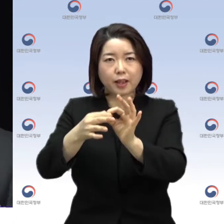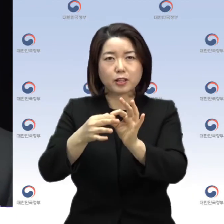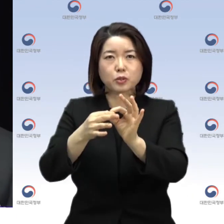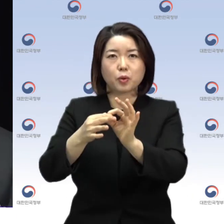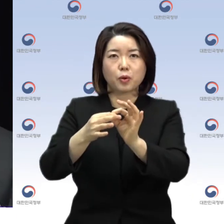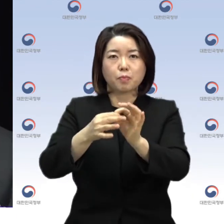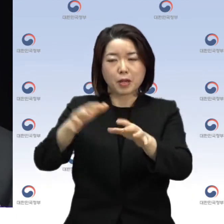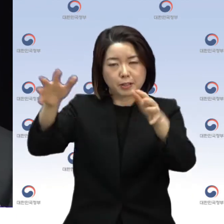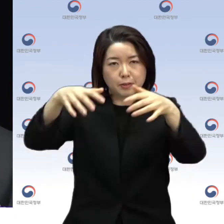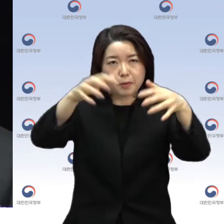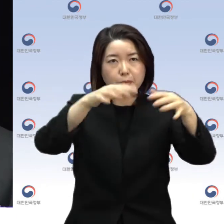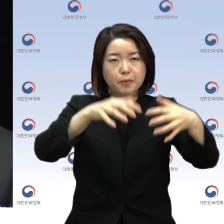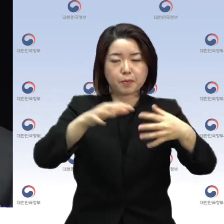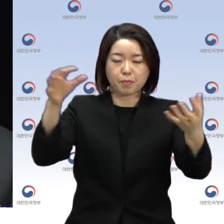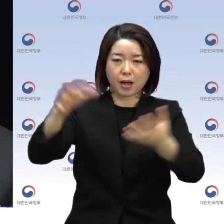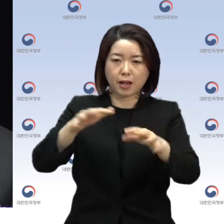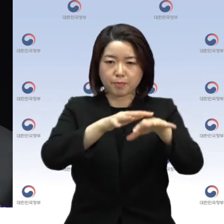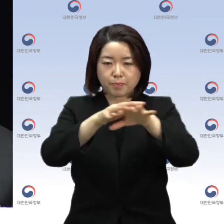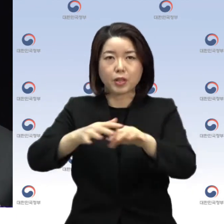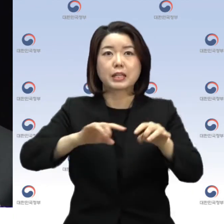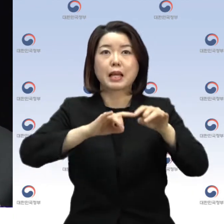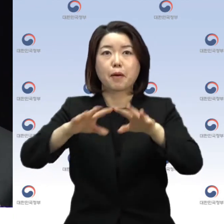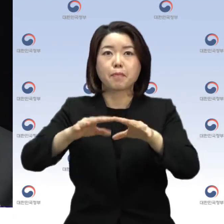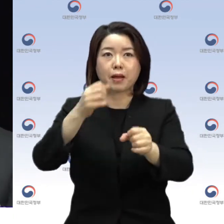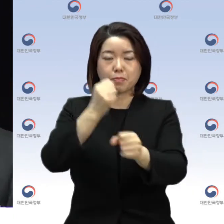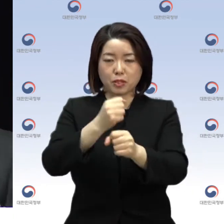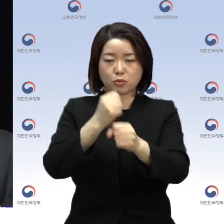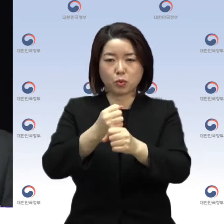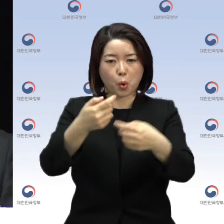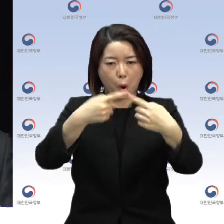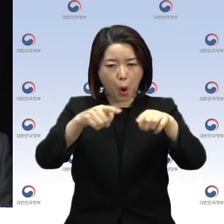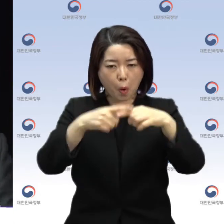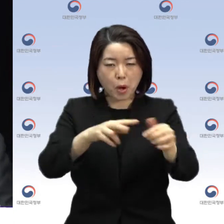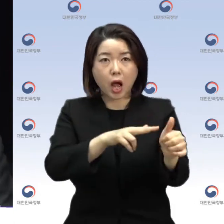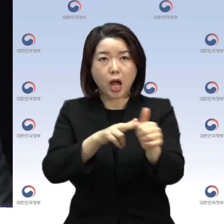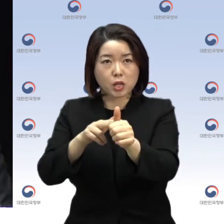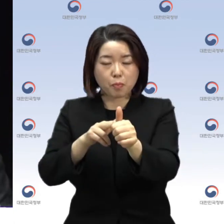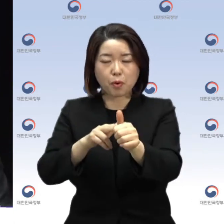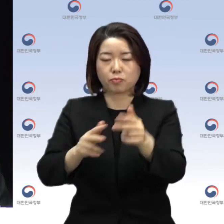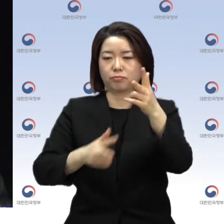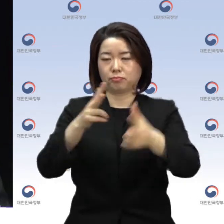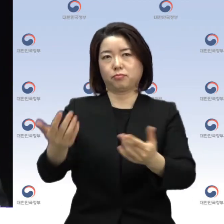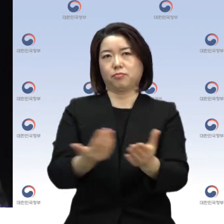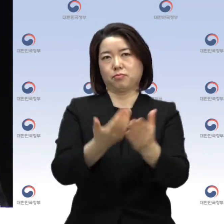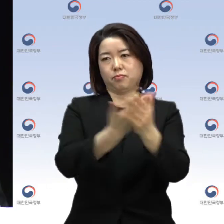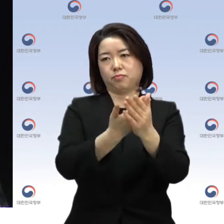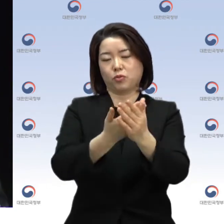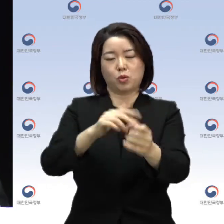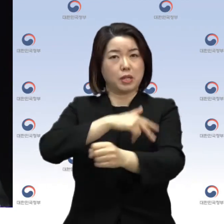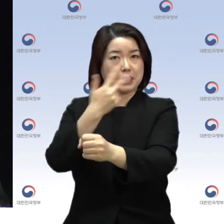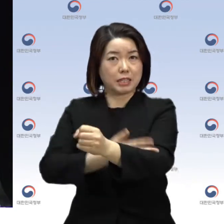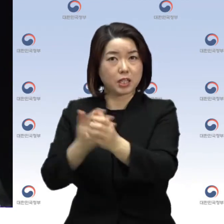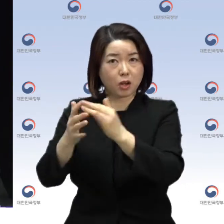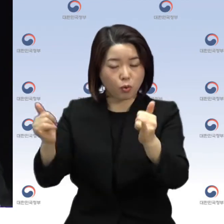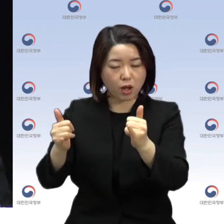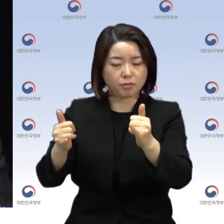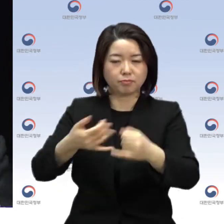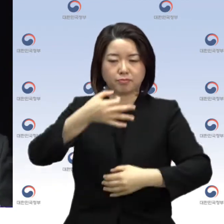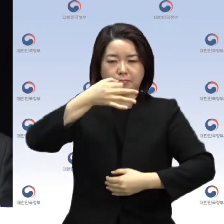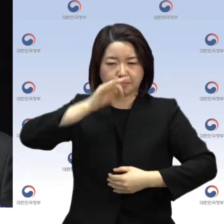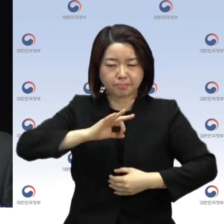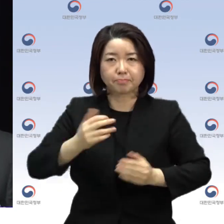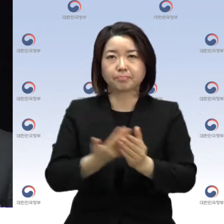통합 전산망을 구축하고 분석된 정보가 산업 발전과 저작권자의 권익